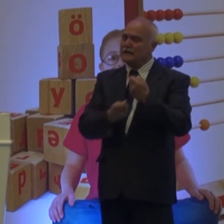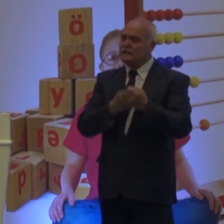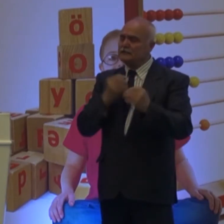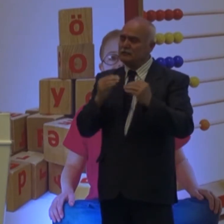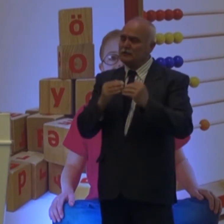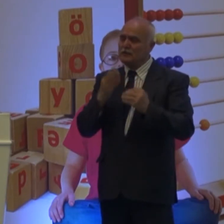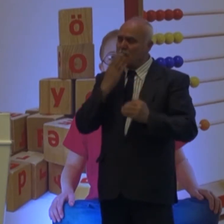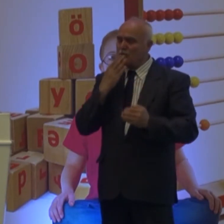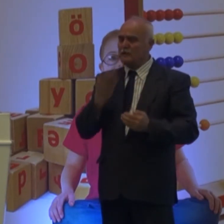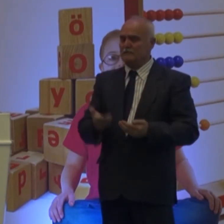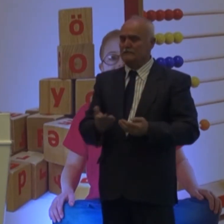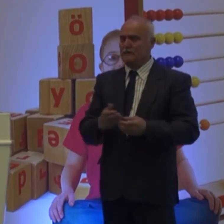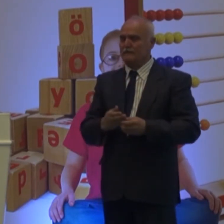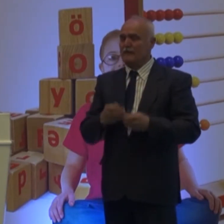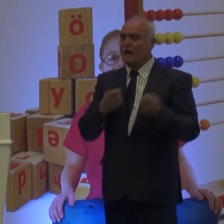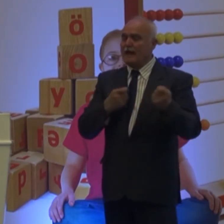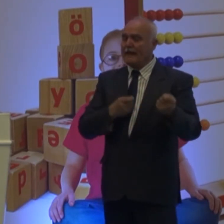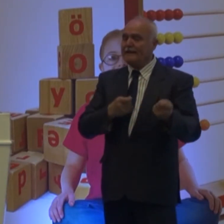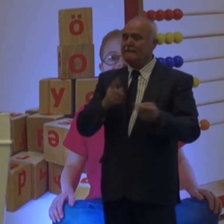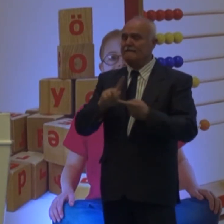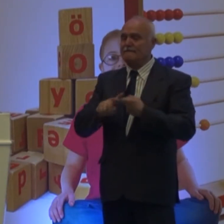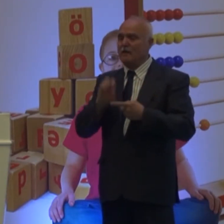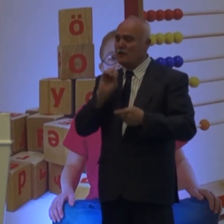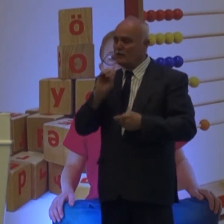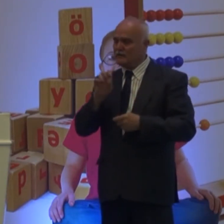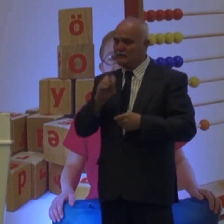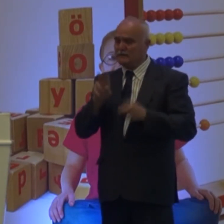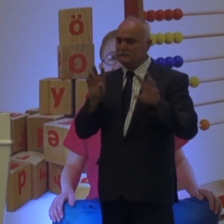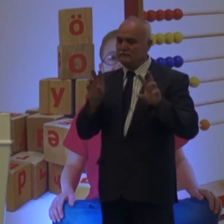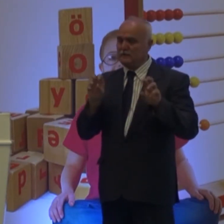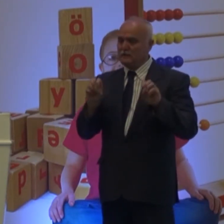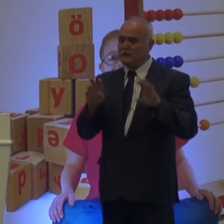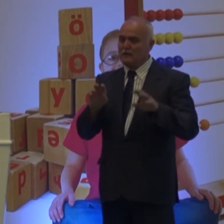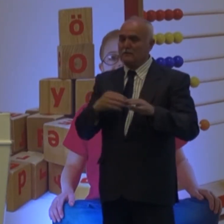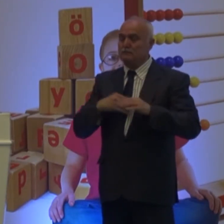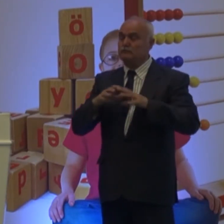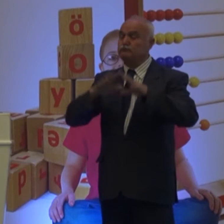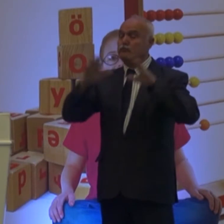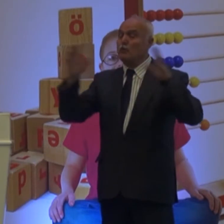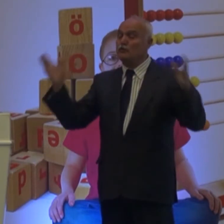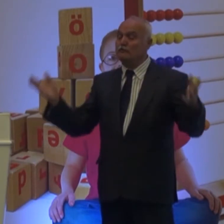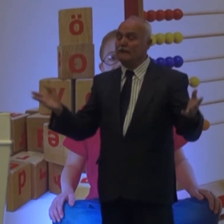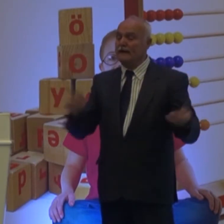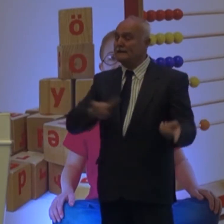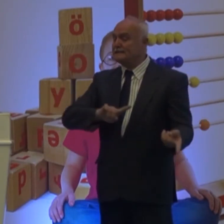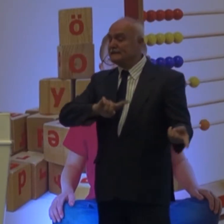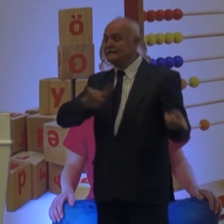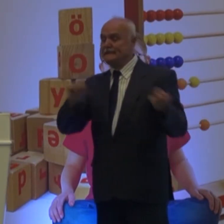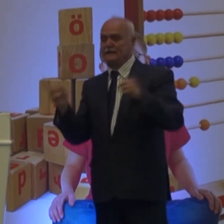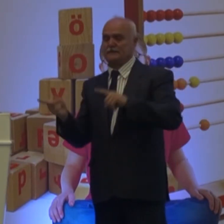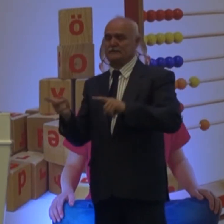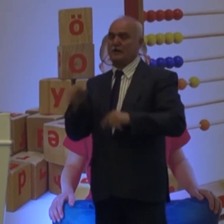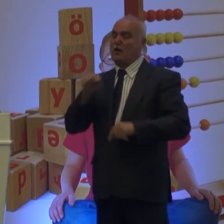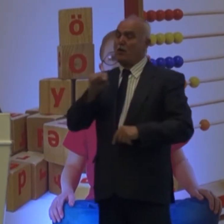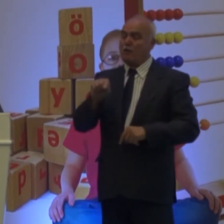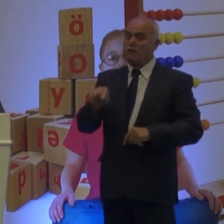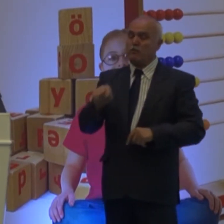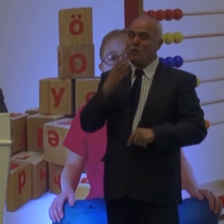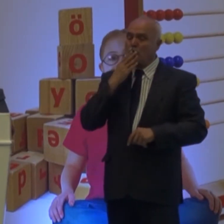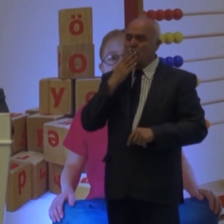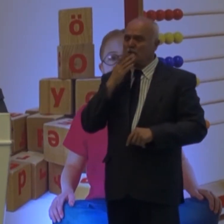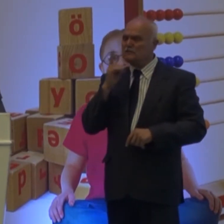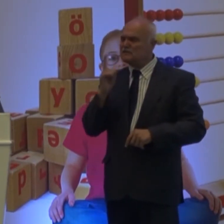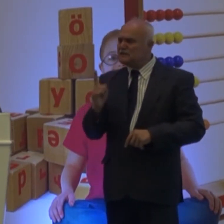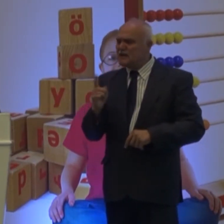dediğimiz okullarımızda eğitim ve öğretimin boyutu ve niteliği de değişecek. Bu okullarımıza biz sadece